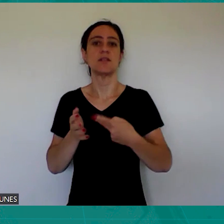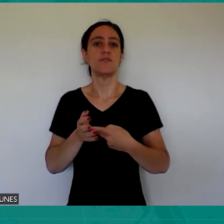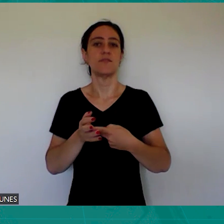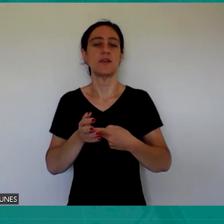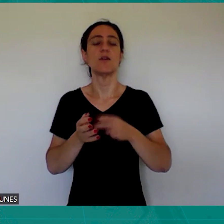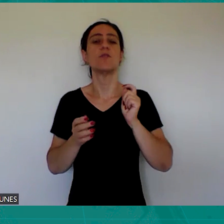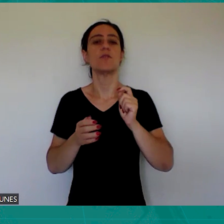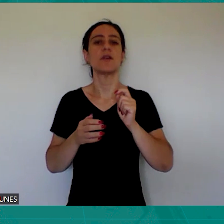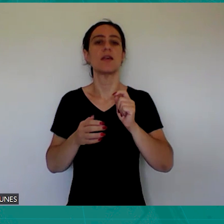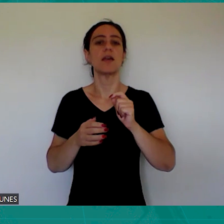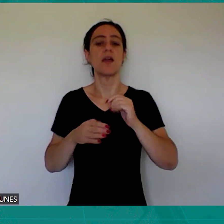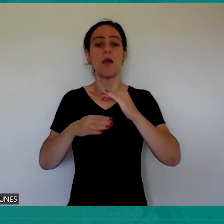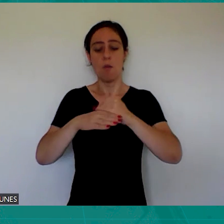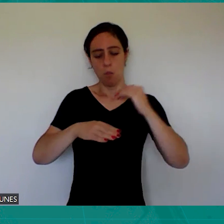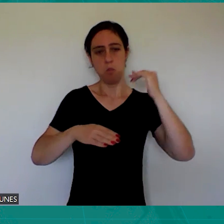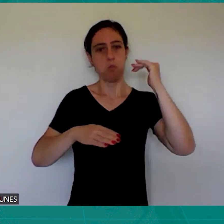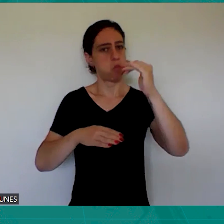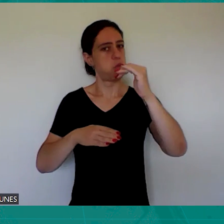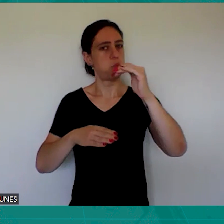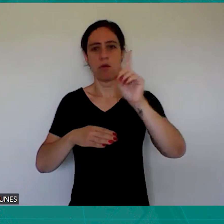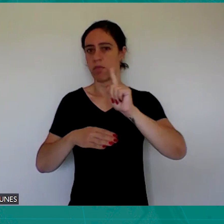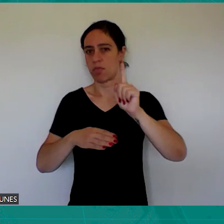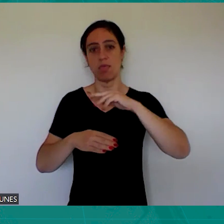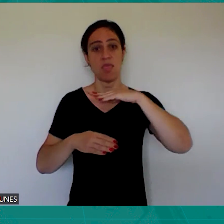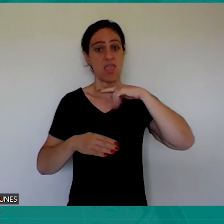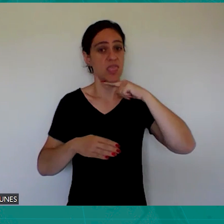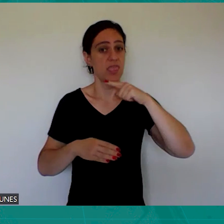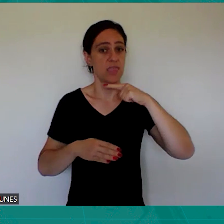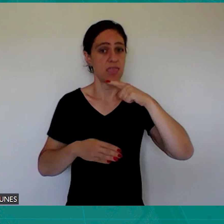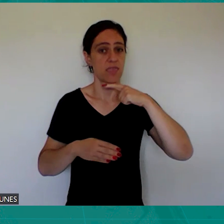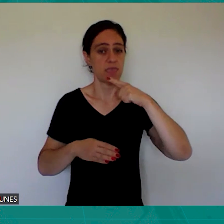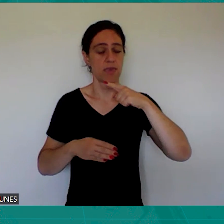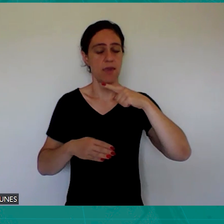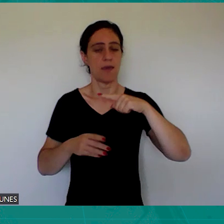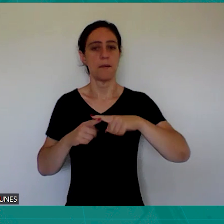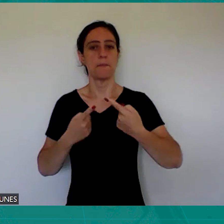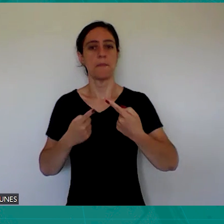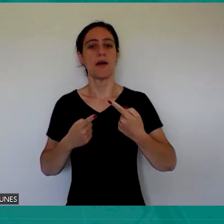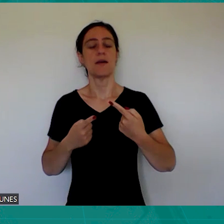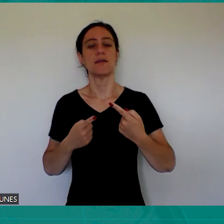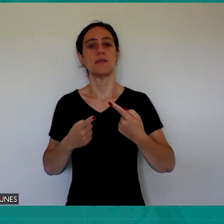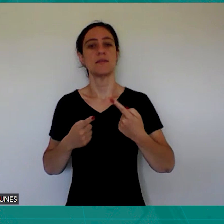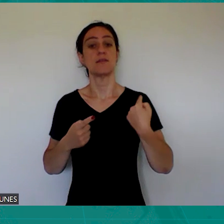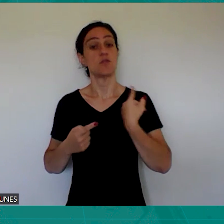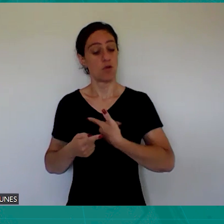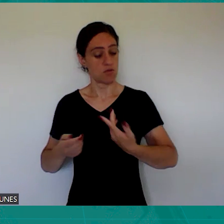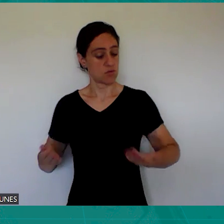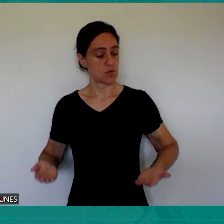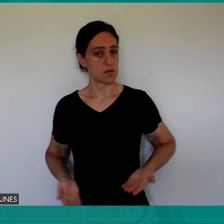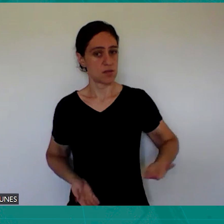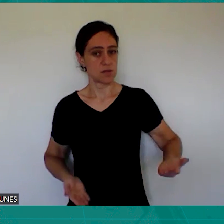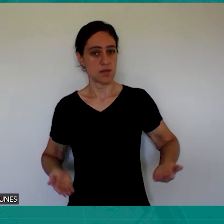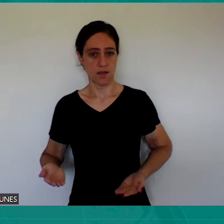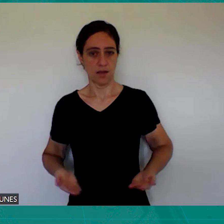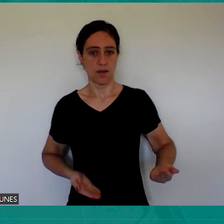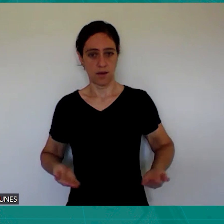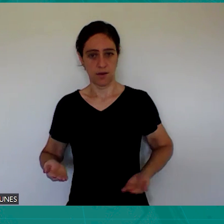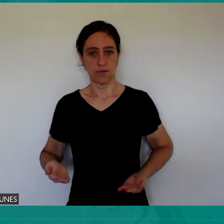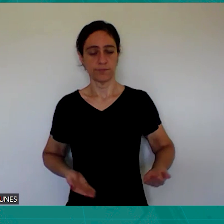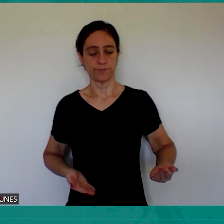outros. Antes, nós estamos aqui, irmãos, como servos servindo aos irmãos. Nós somos